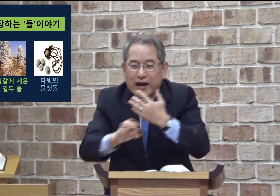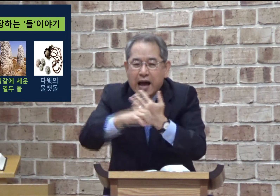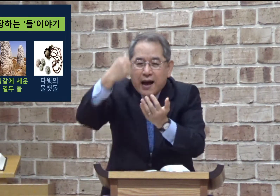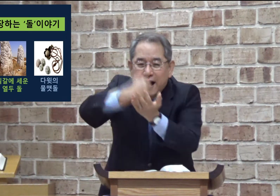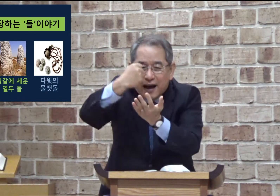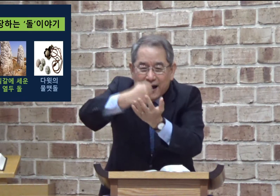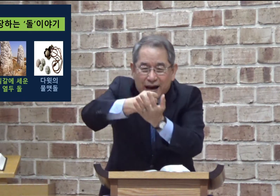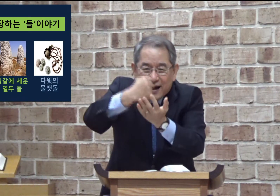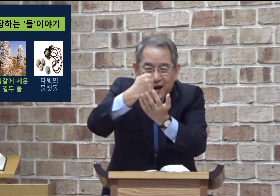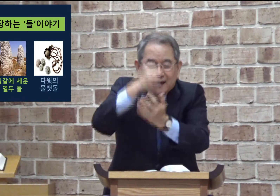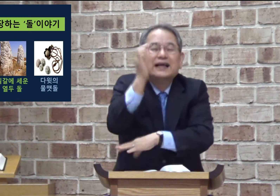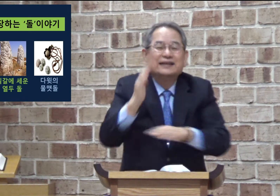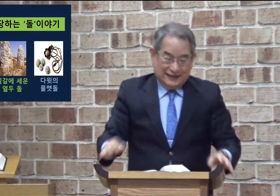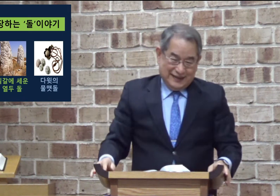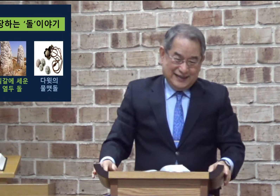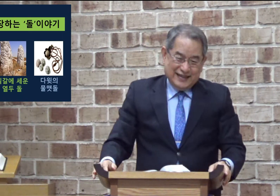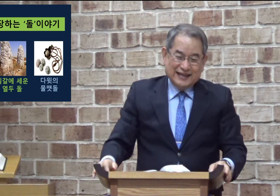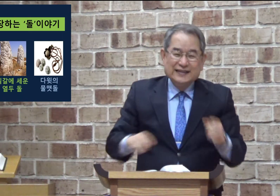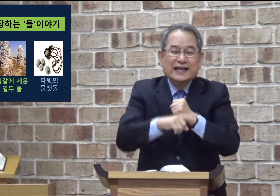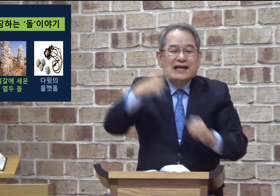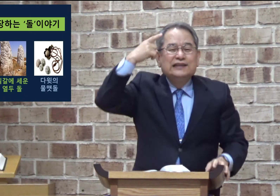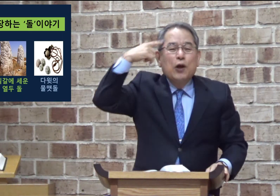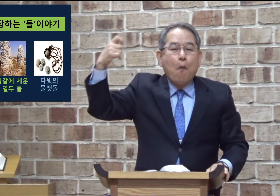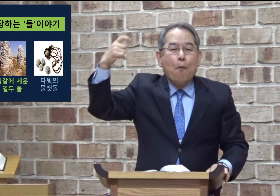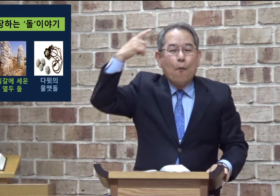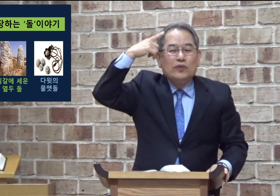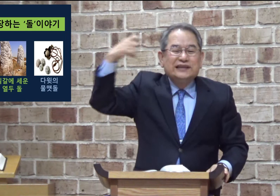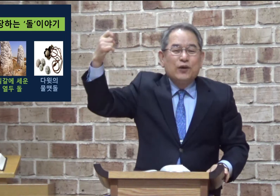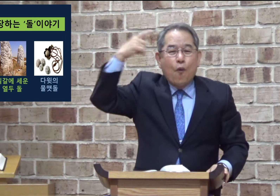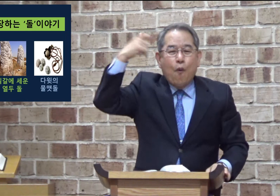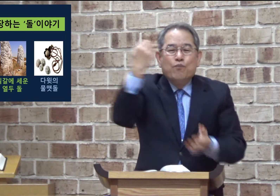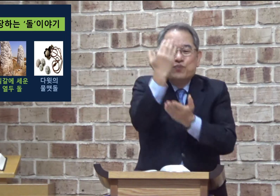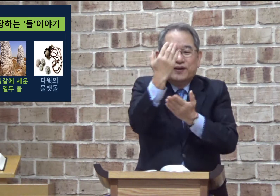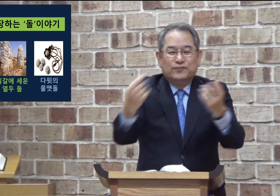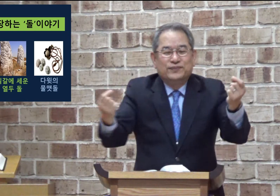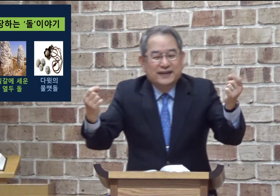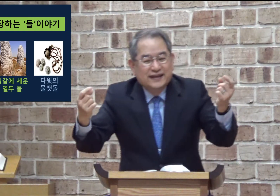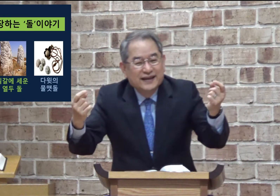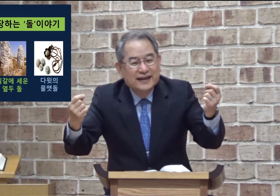이야기를 해주라고 그것을 기념하여 돌을 세웠습니다. 그 돌은